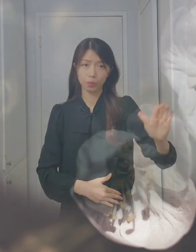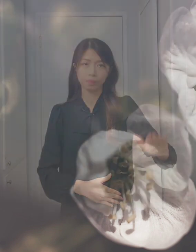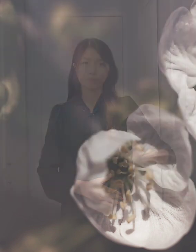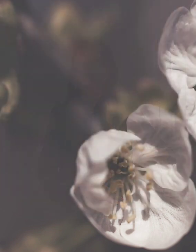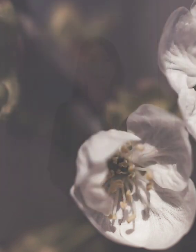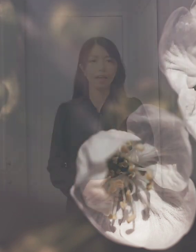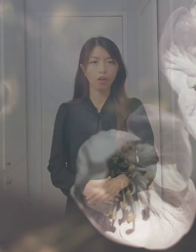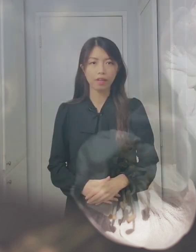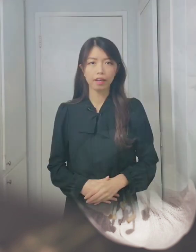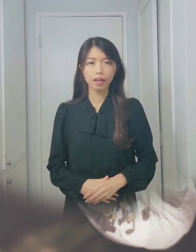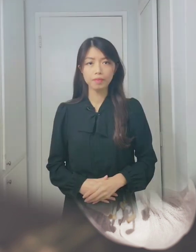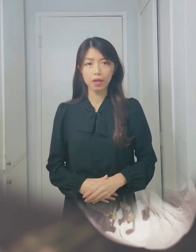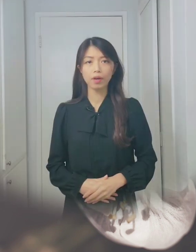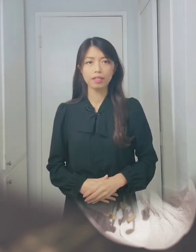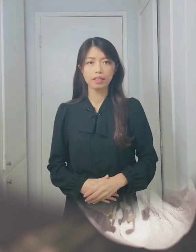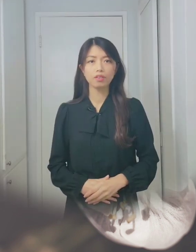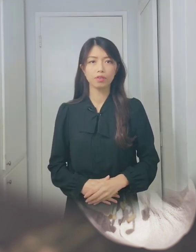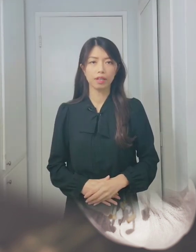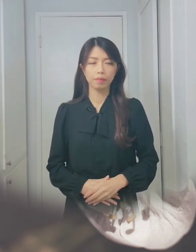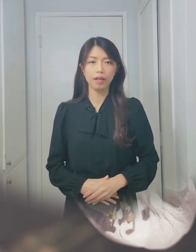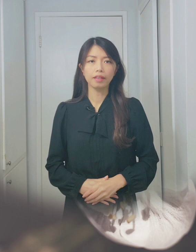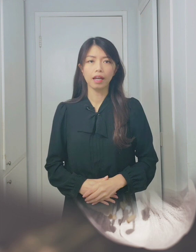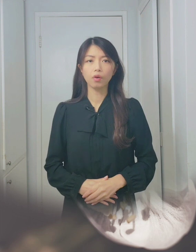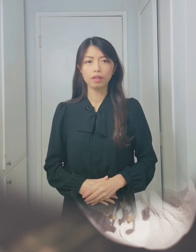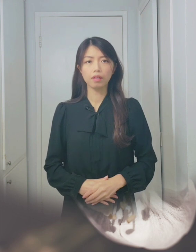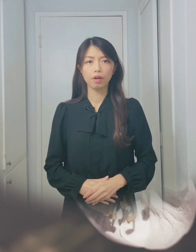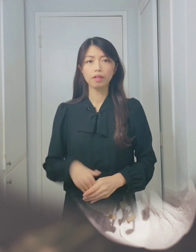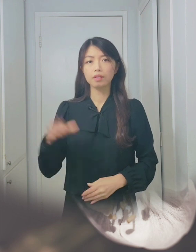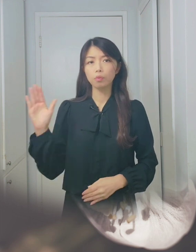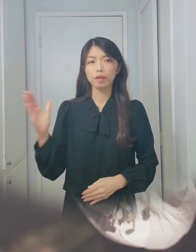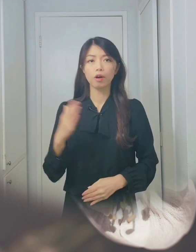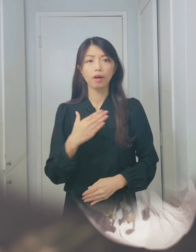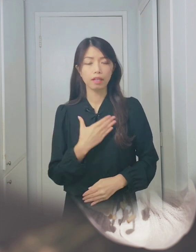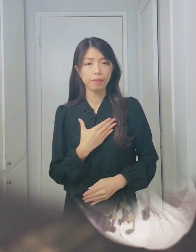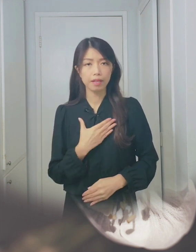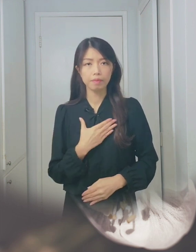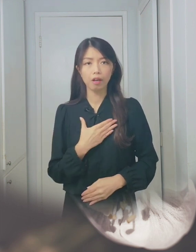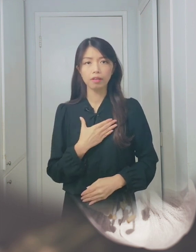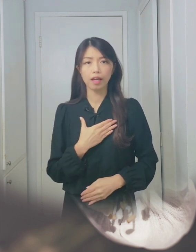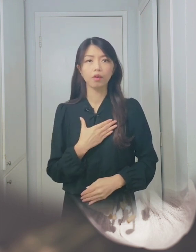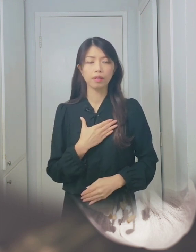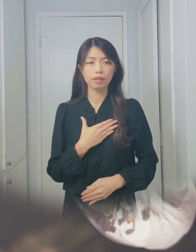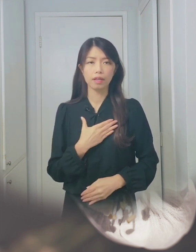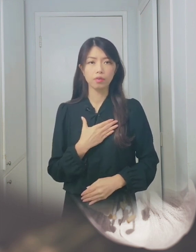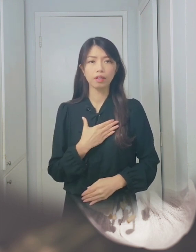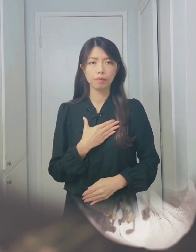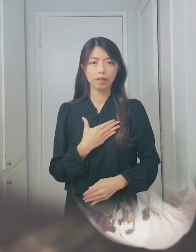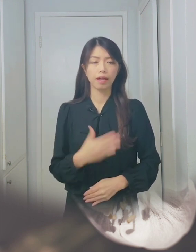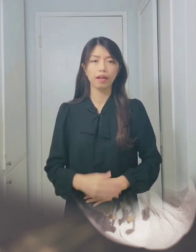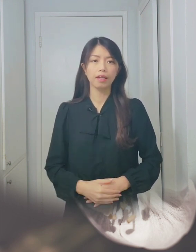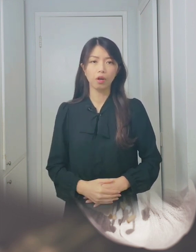없어도. 나의 연약함 사용하시는 주님. 나라고 한 뜻의 수어는 손 펴서 가슴에 대시면 나라고 한 뜻의